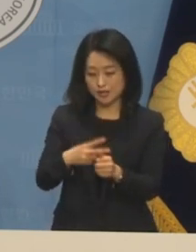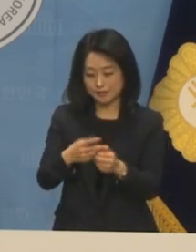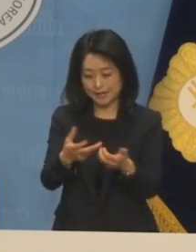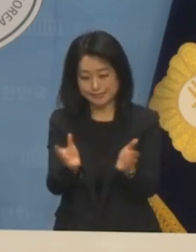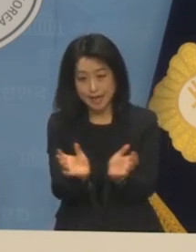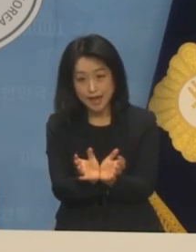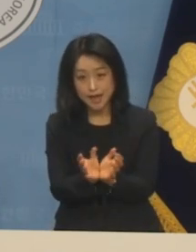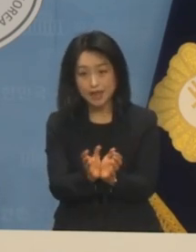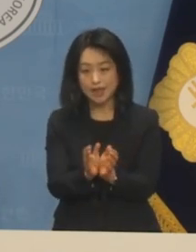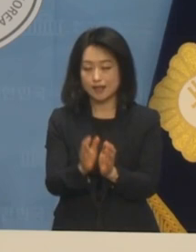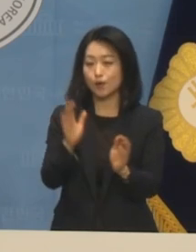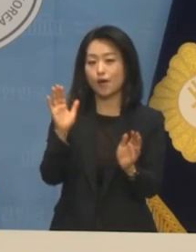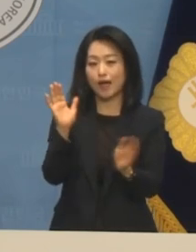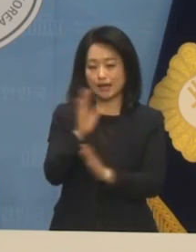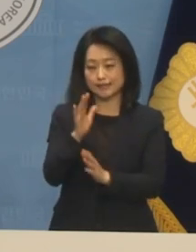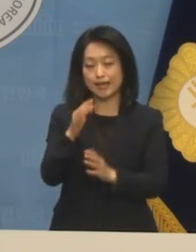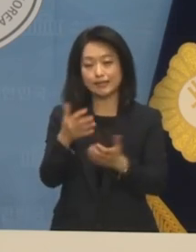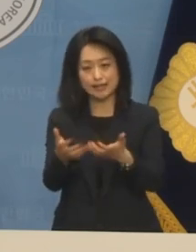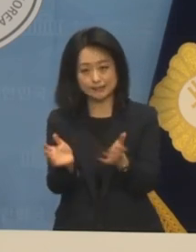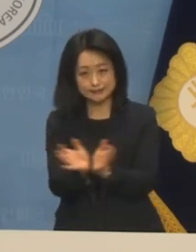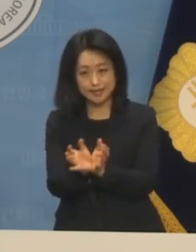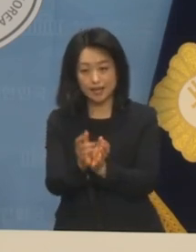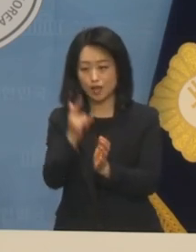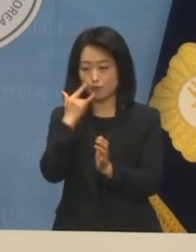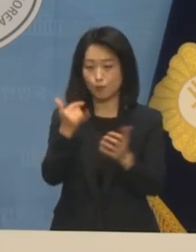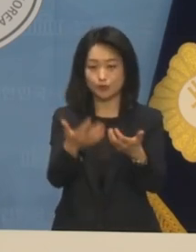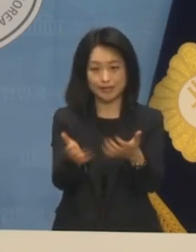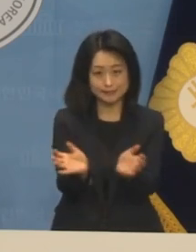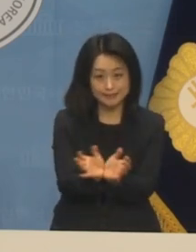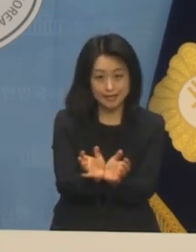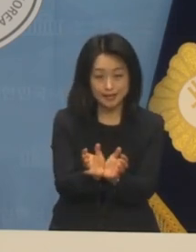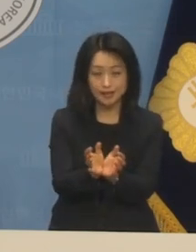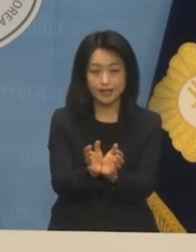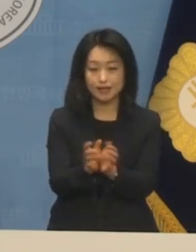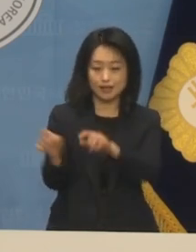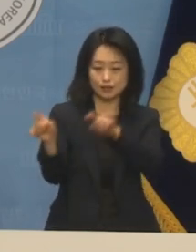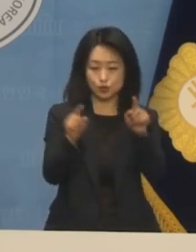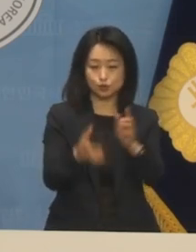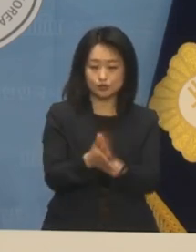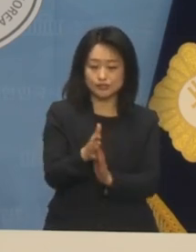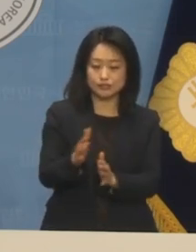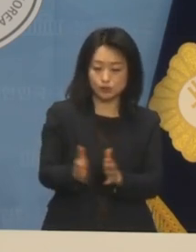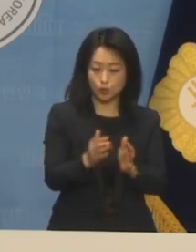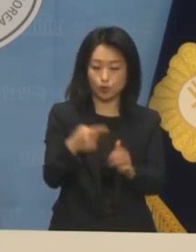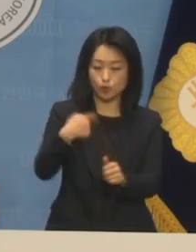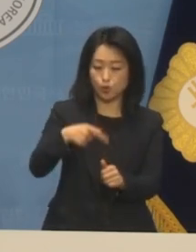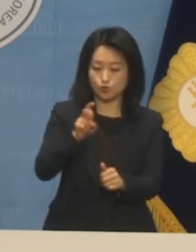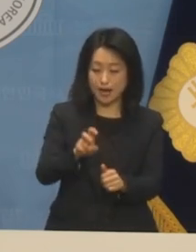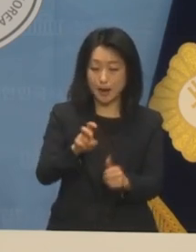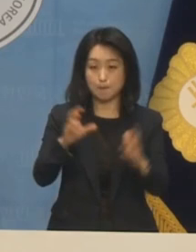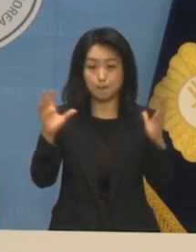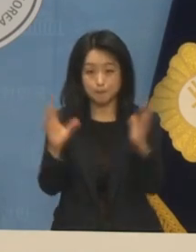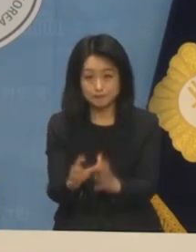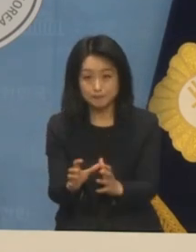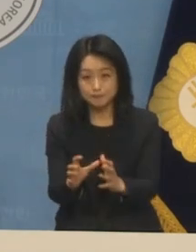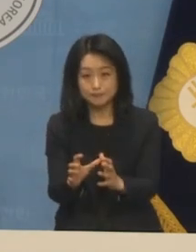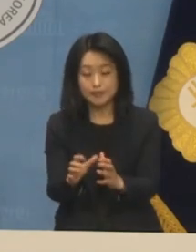물론 학생단체, 학부모단체, 전국 시도교육감 협의회 등을 포함한